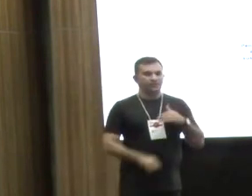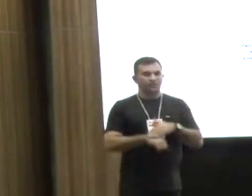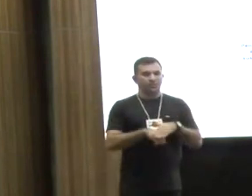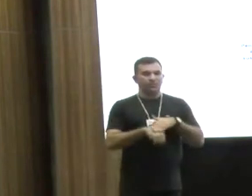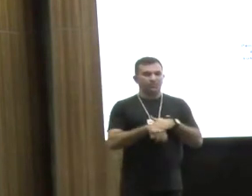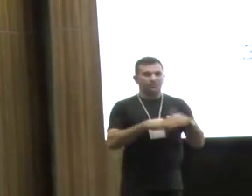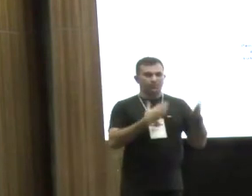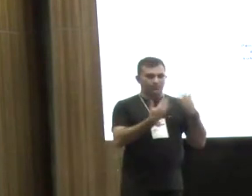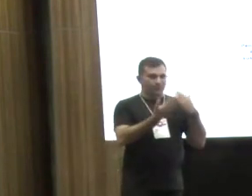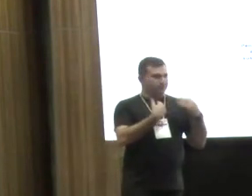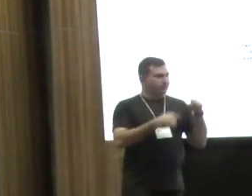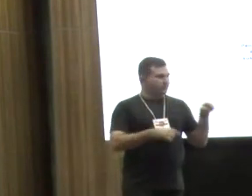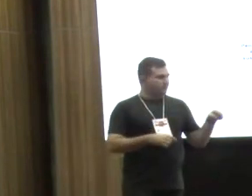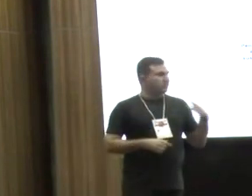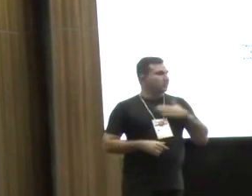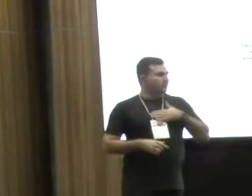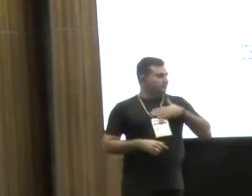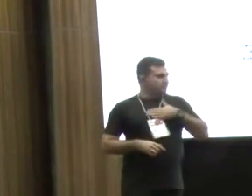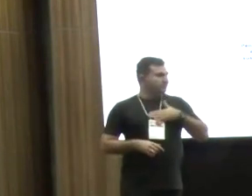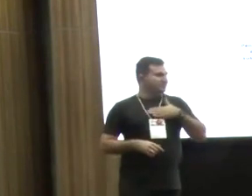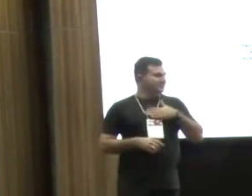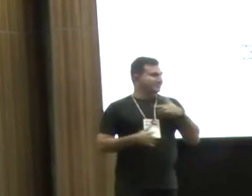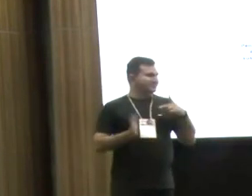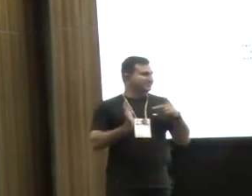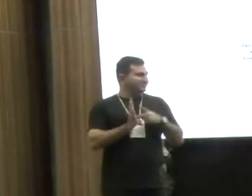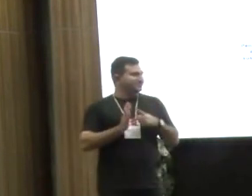tem sido muito agradável.